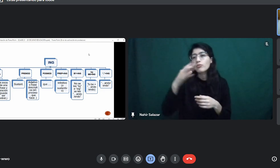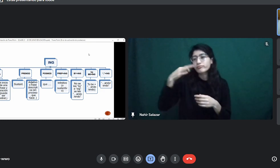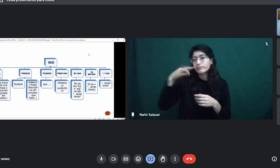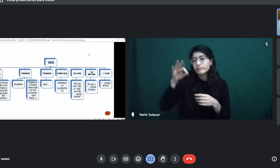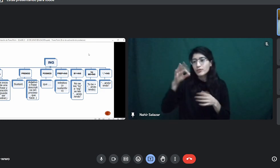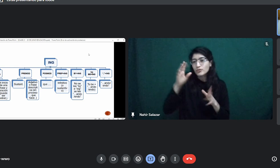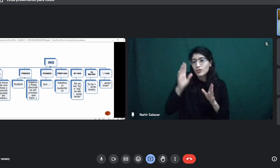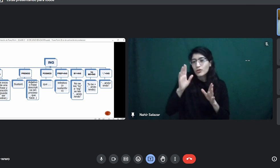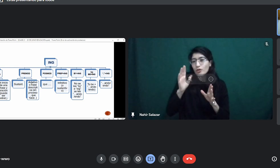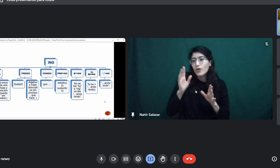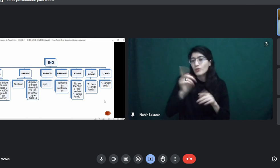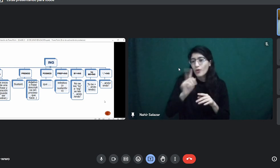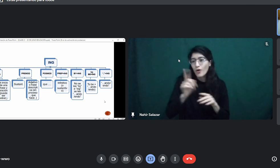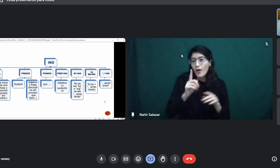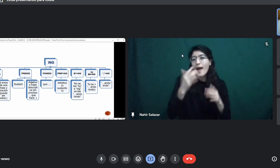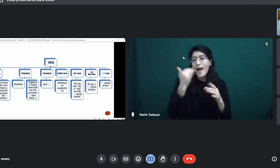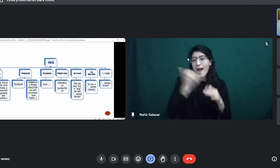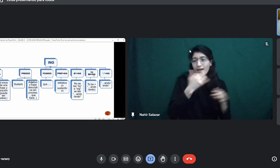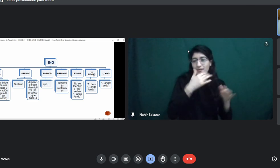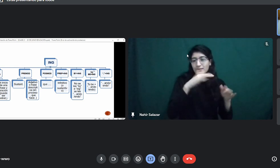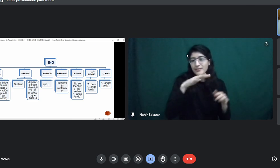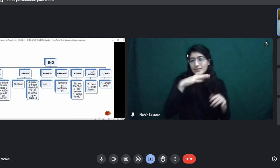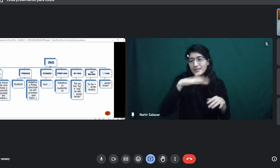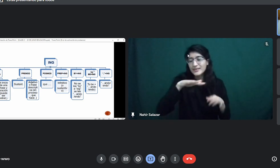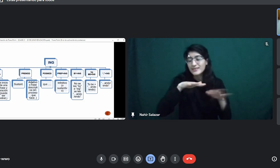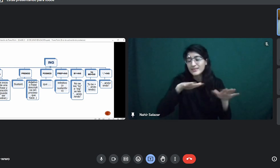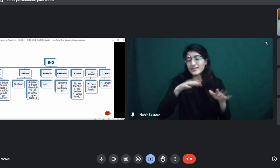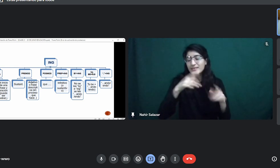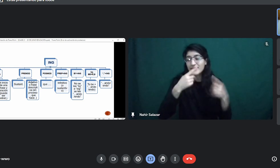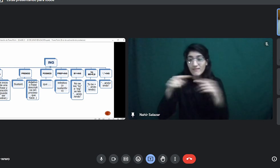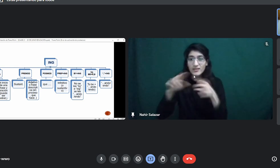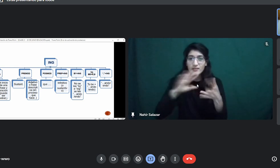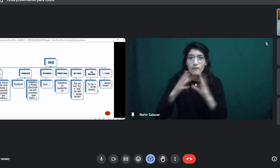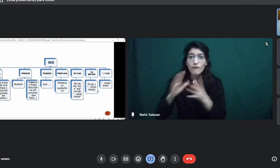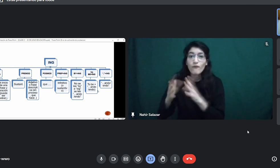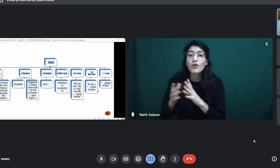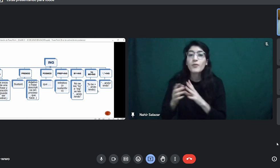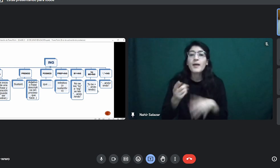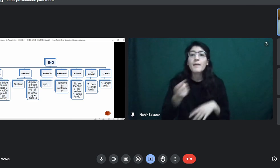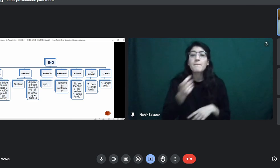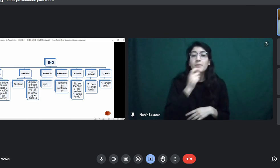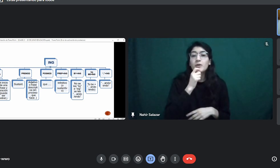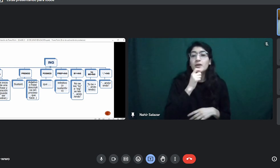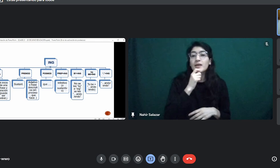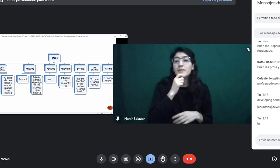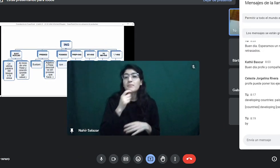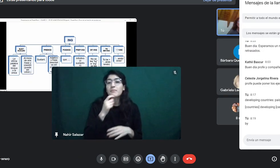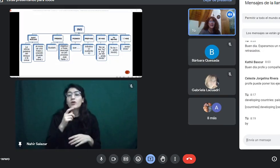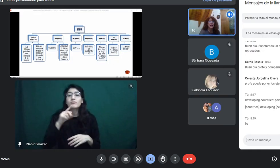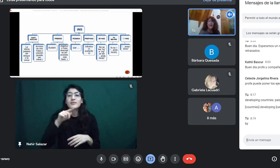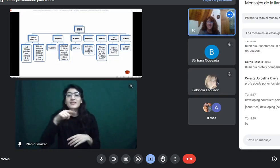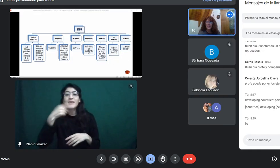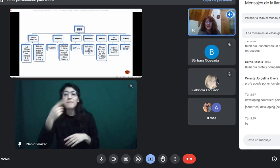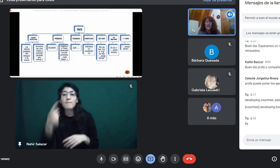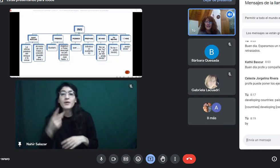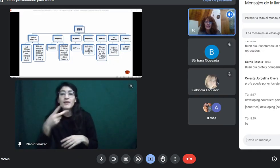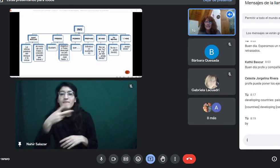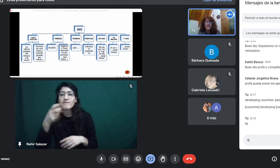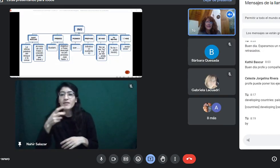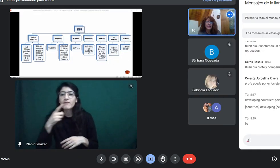verbal, cuando está después del verbo to be, ¿sí? Entonces puede ser